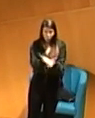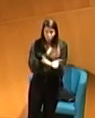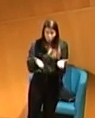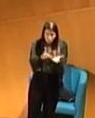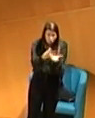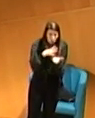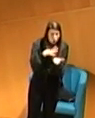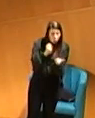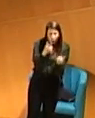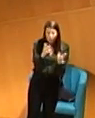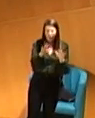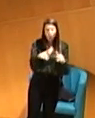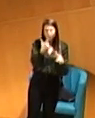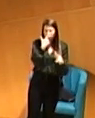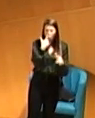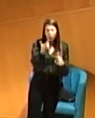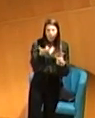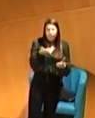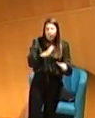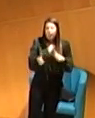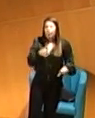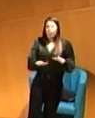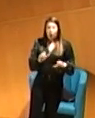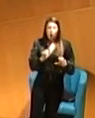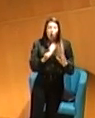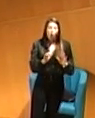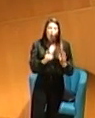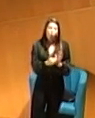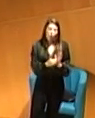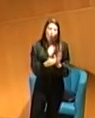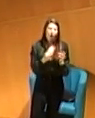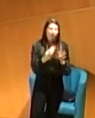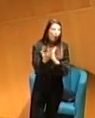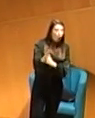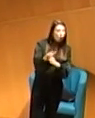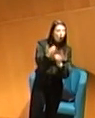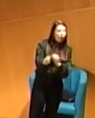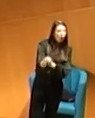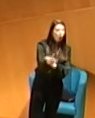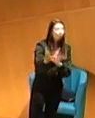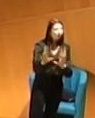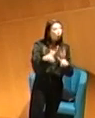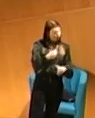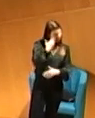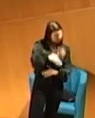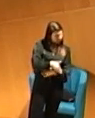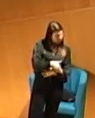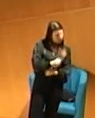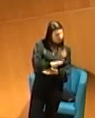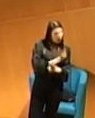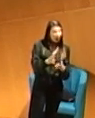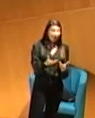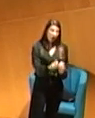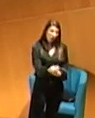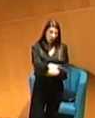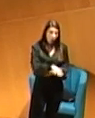Mais il y a quand même une résistance, mine de rien, dans les faits, par rapport aux autres enfants, même s'ils savent, ça reste aussi des enfants,